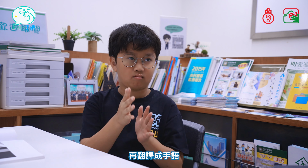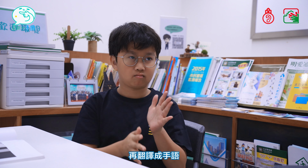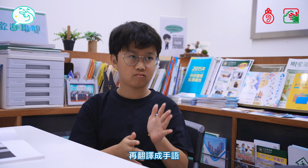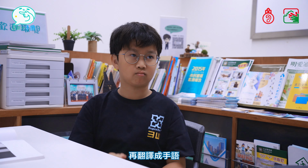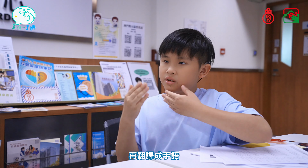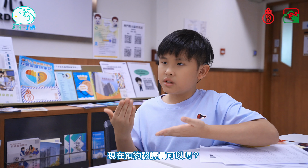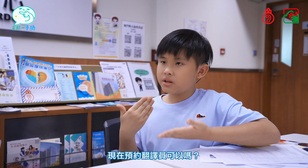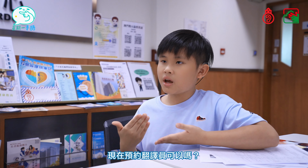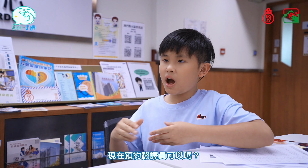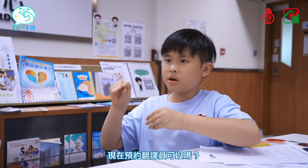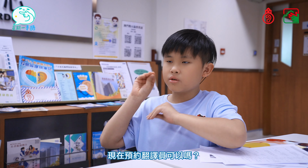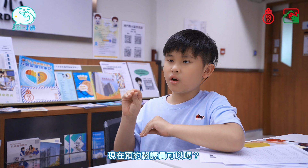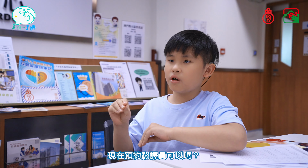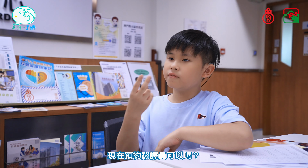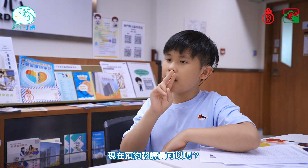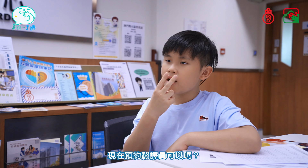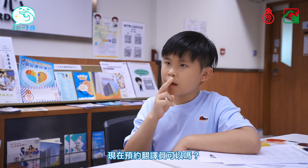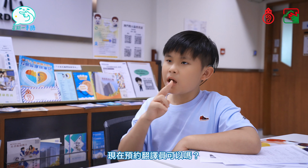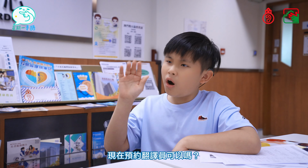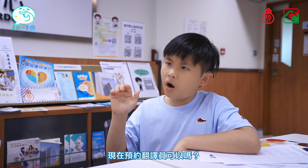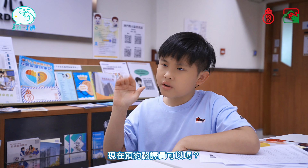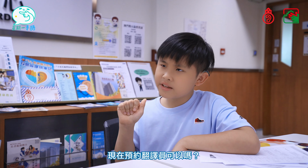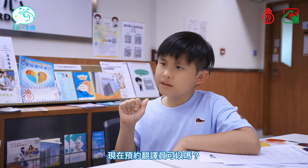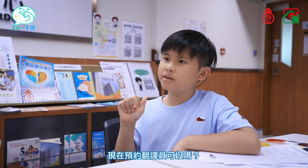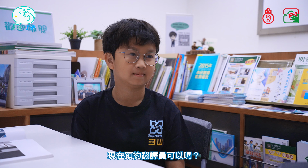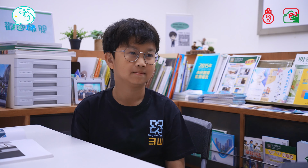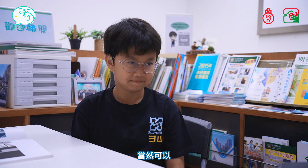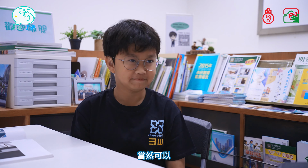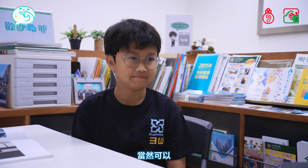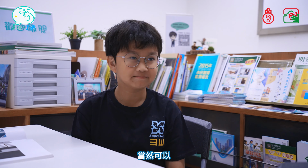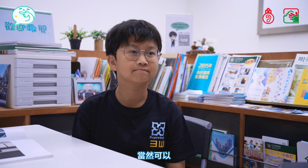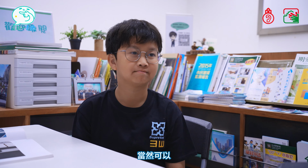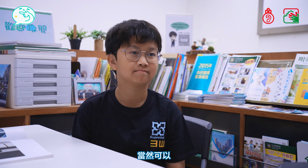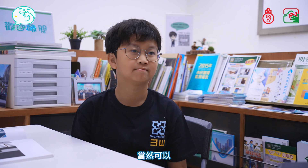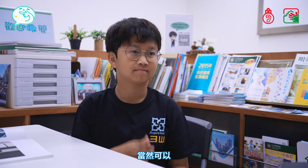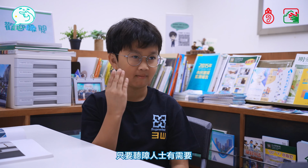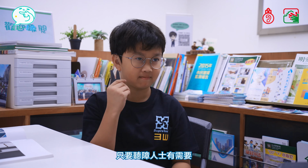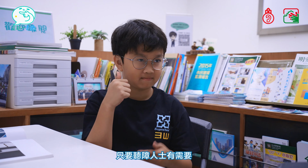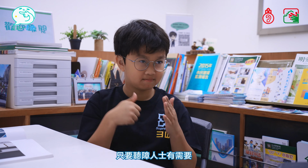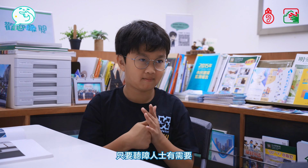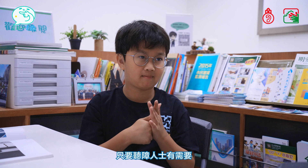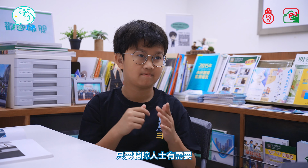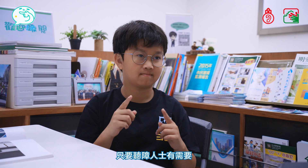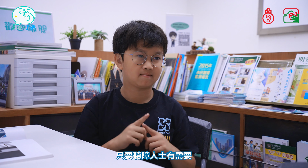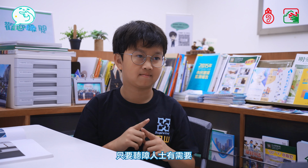㗎。 依家可唔可以約翻譯員㗎？ 當然可以啦，只要係聽障人士有需